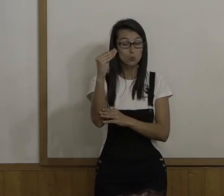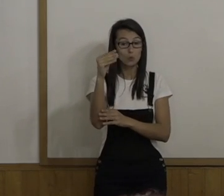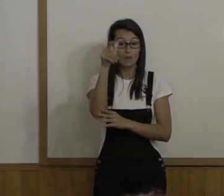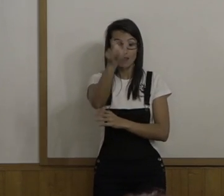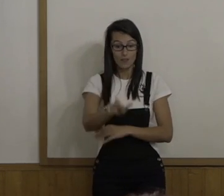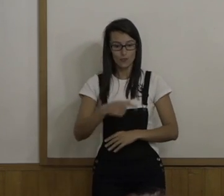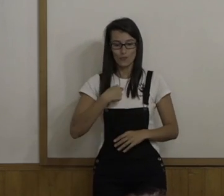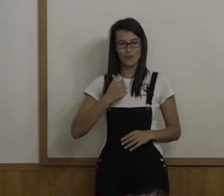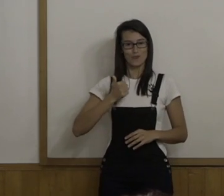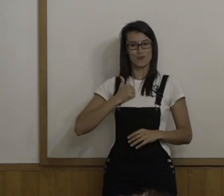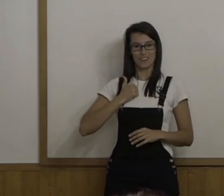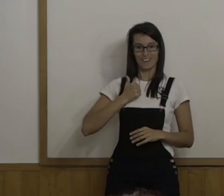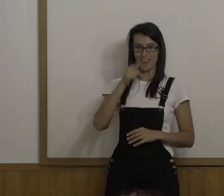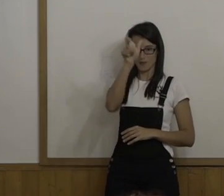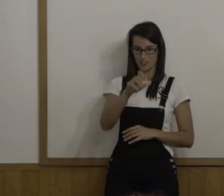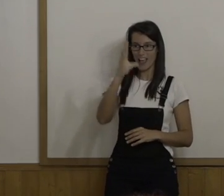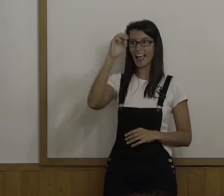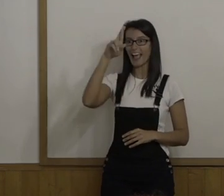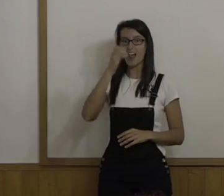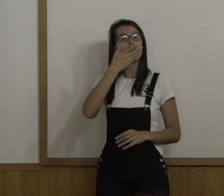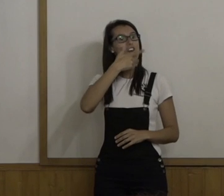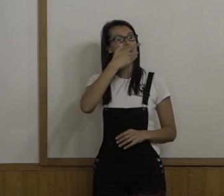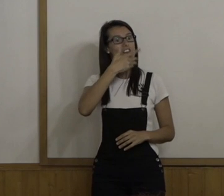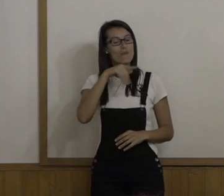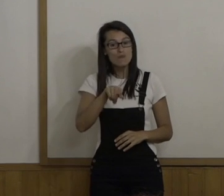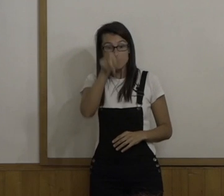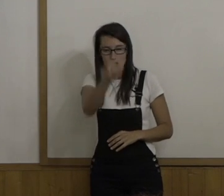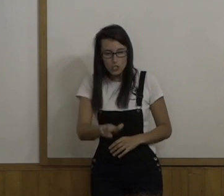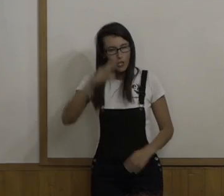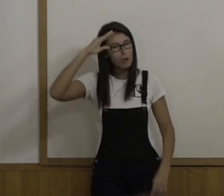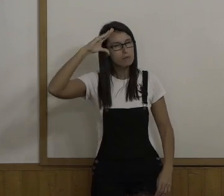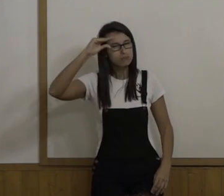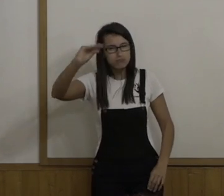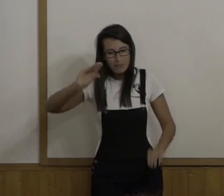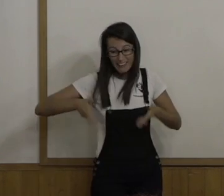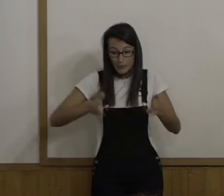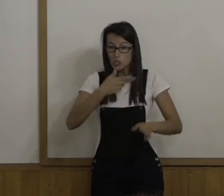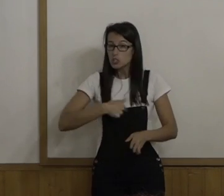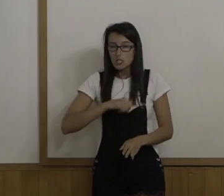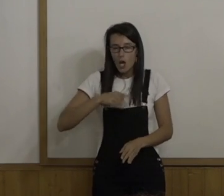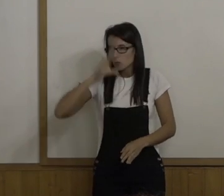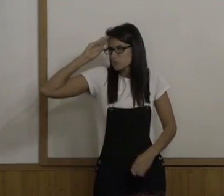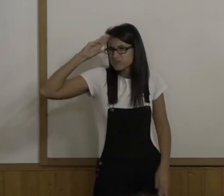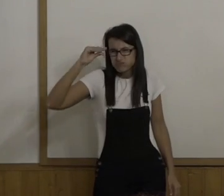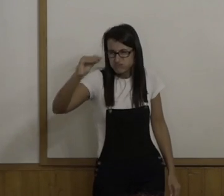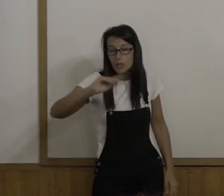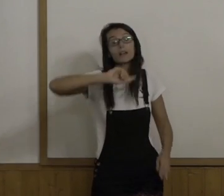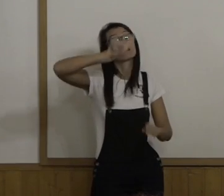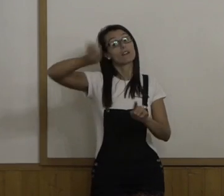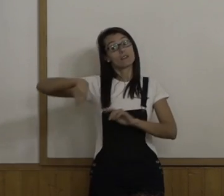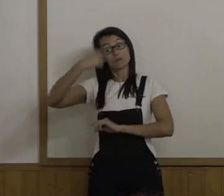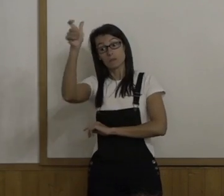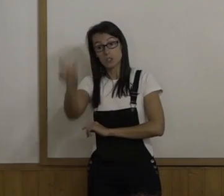la gran oportunidad de conocer a Carlos, y es increíble la sabiduría de ese hombre acerca del Camino Santiago. Posteriormente conoceréis también